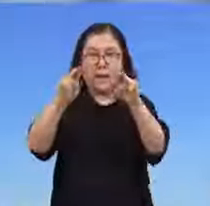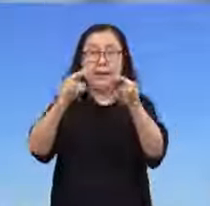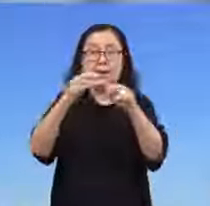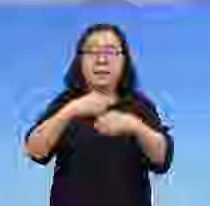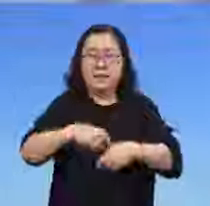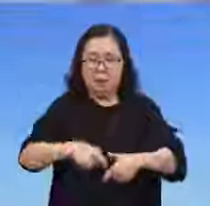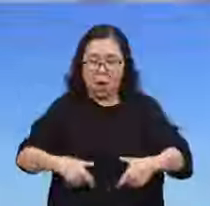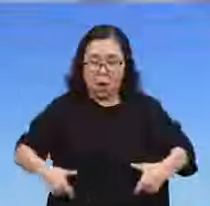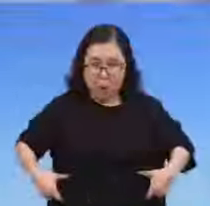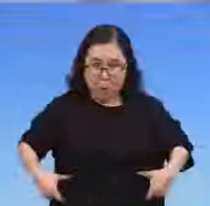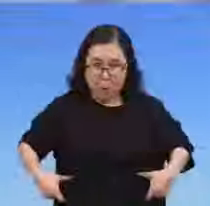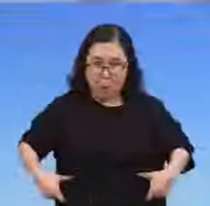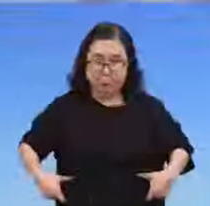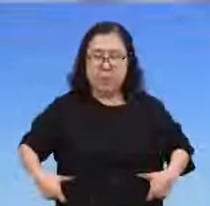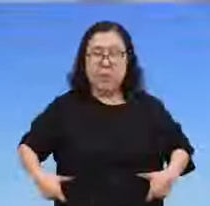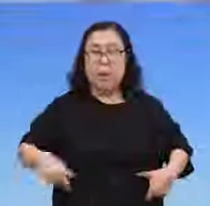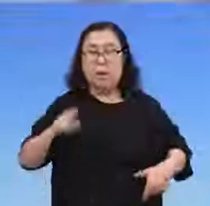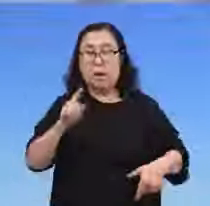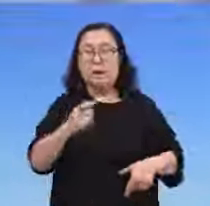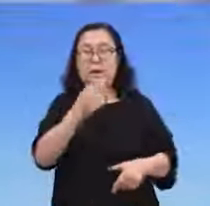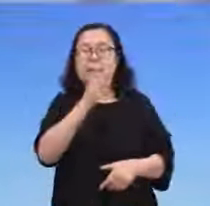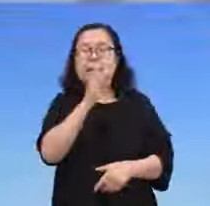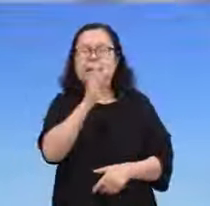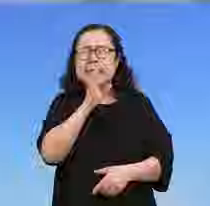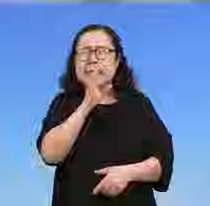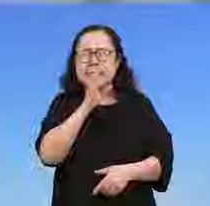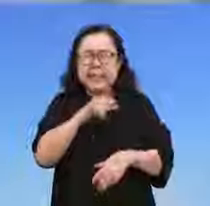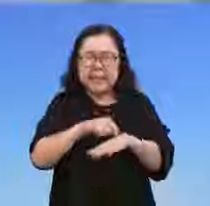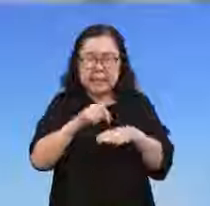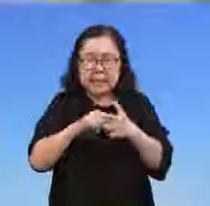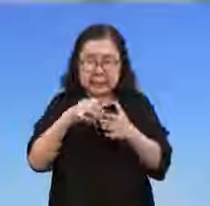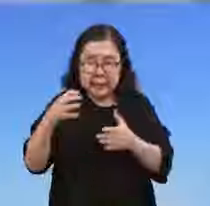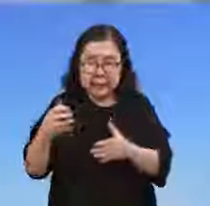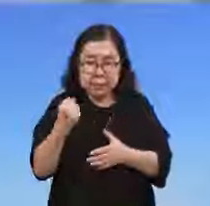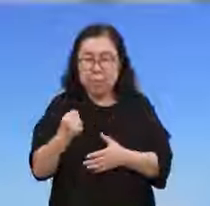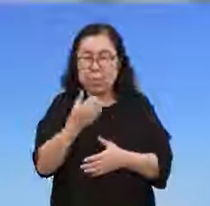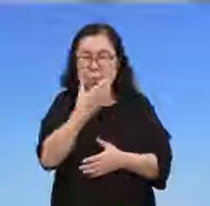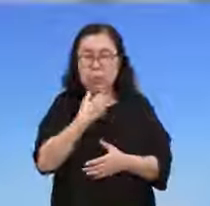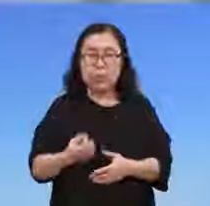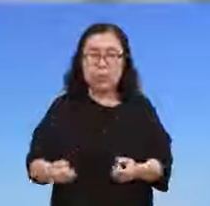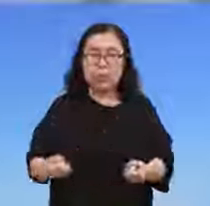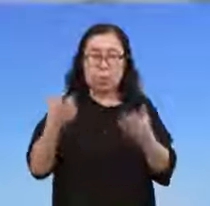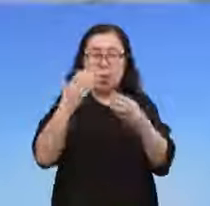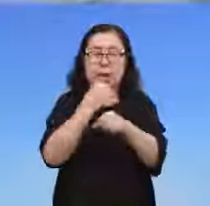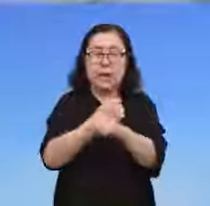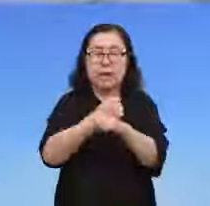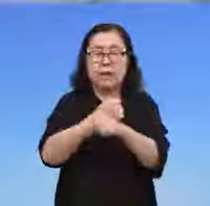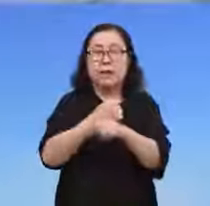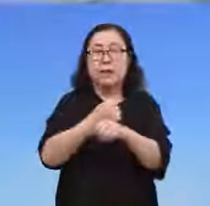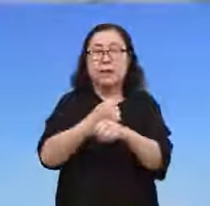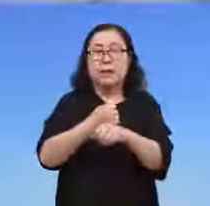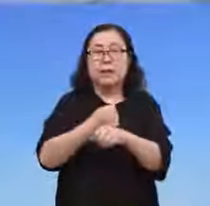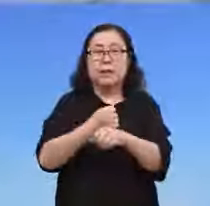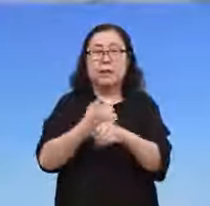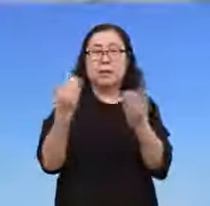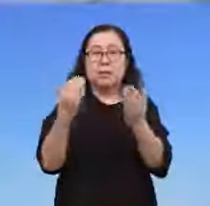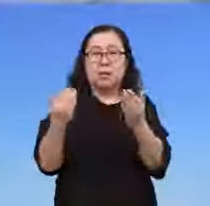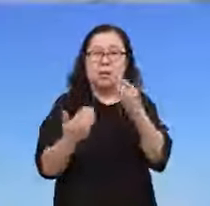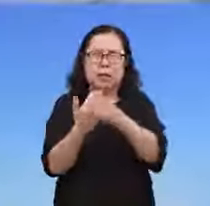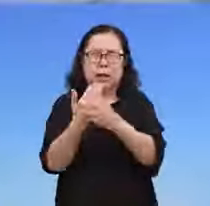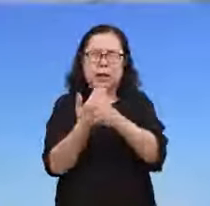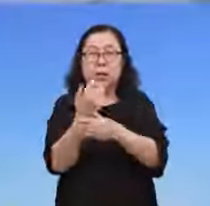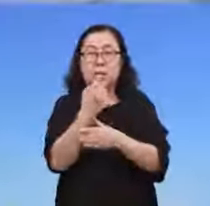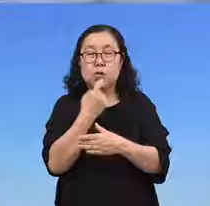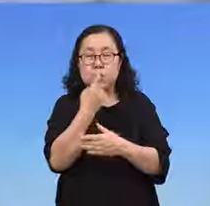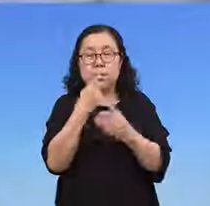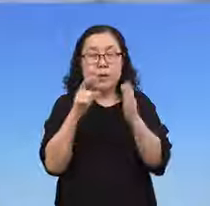진심으로 축복하며 기도하는 역사도 함께 일어날 줄로 믿습니다. 그런가 하면은 두 번째 물줄기, 이게